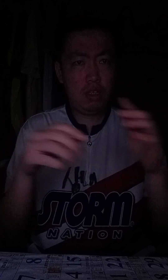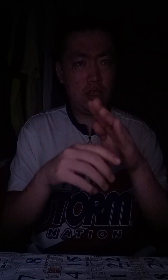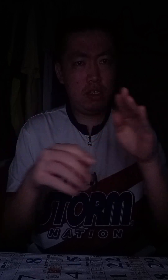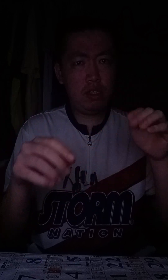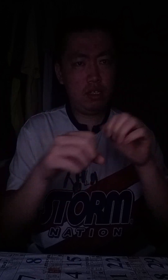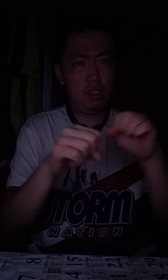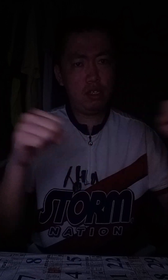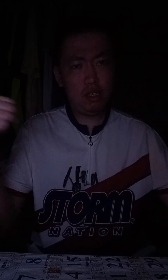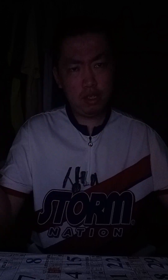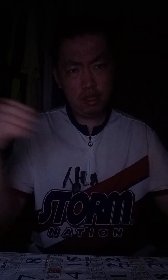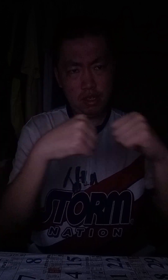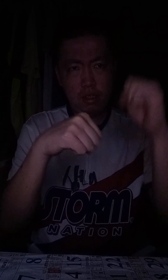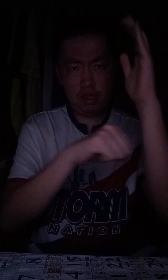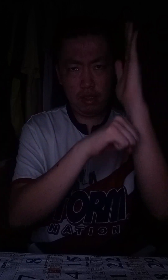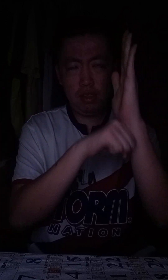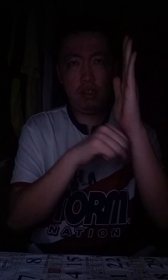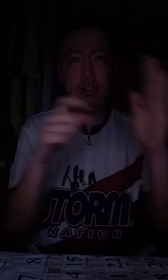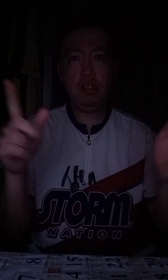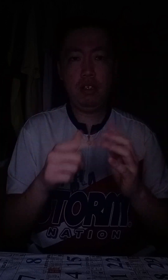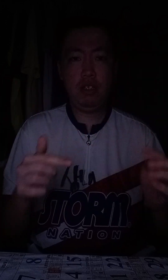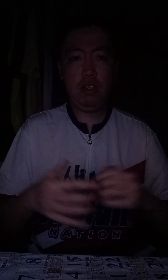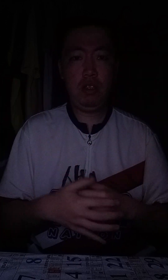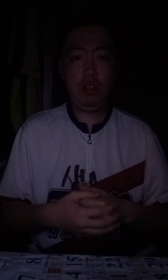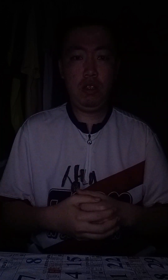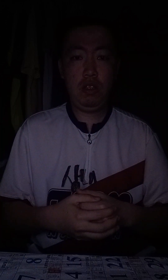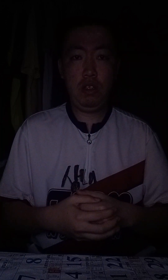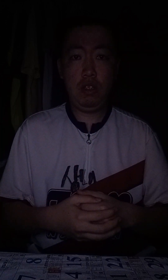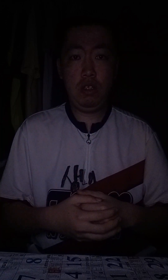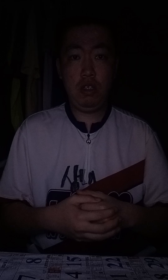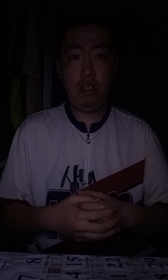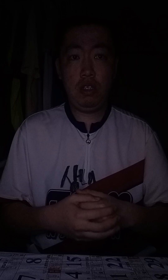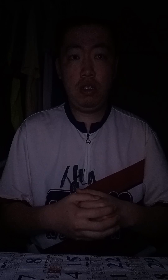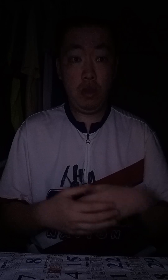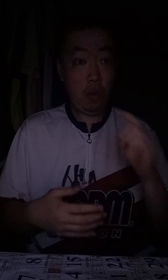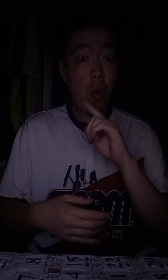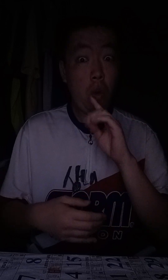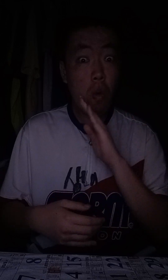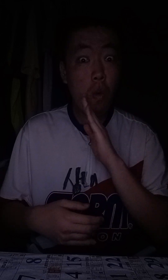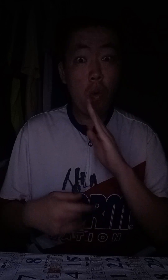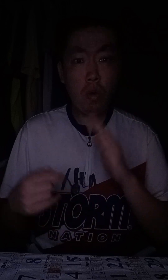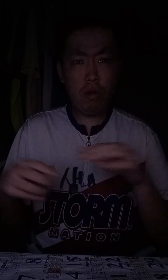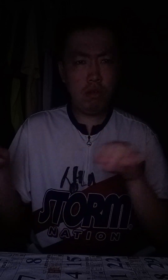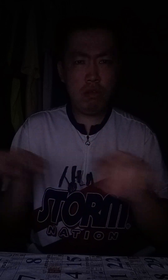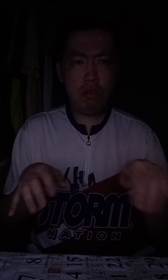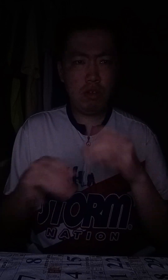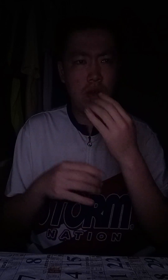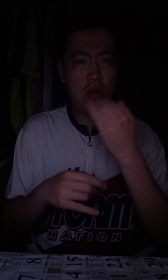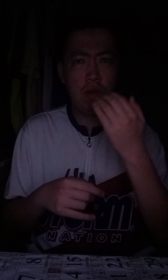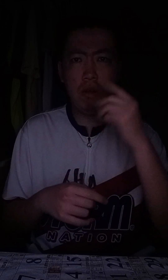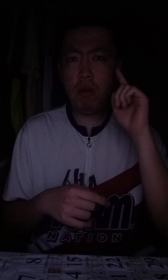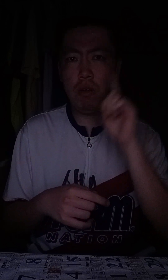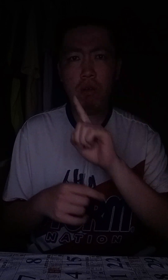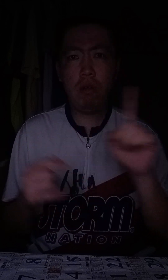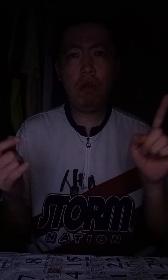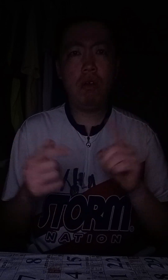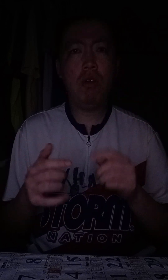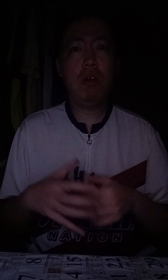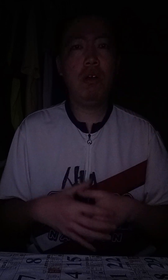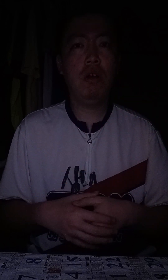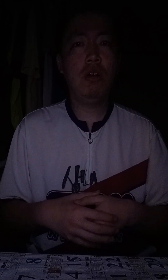상가까지 덮친 뒤에야 가까스로 멈췄습니다. 이거 뭐지? 지진도 아닌데 뭐지 싶어서 창문을